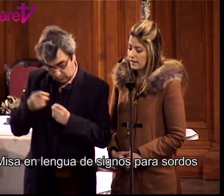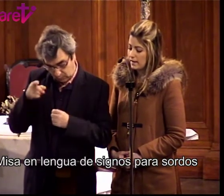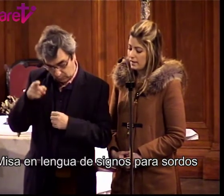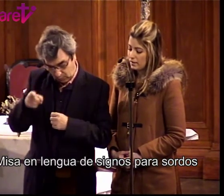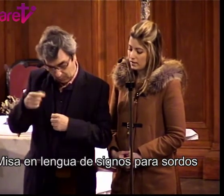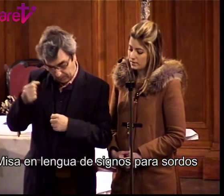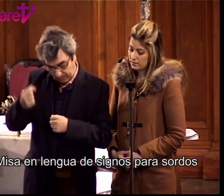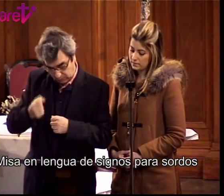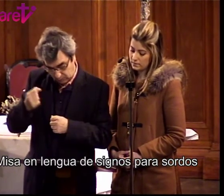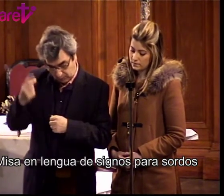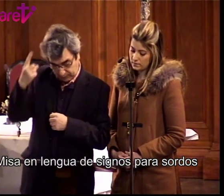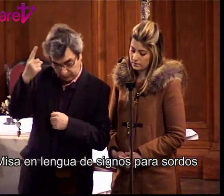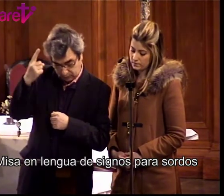tranquiliza.